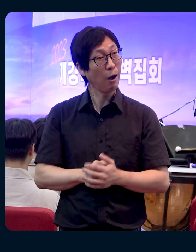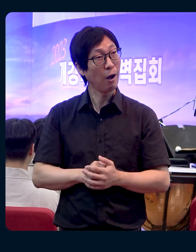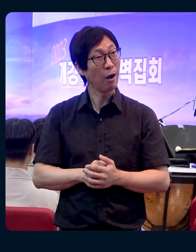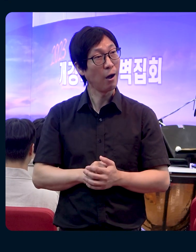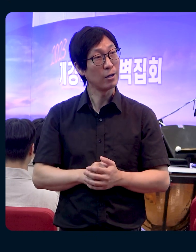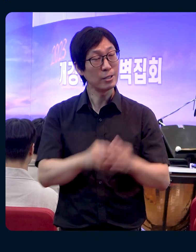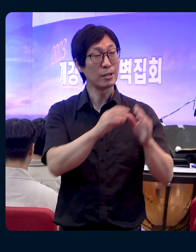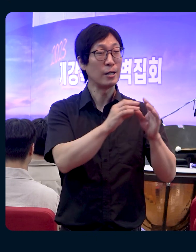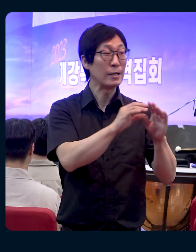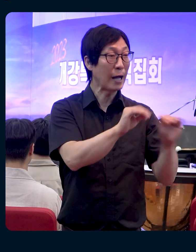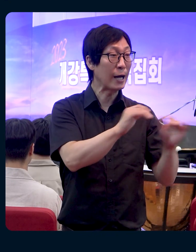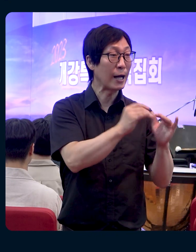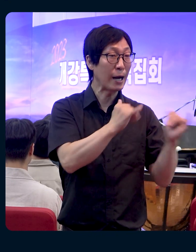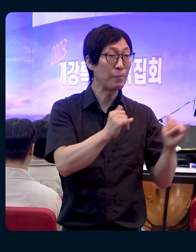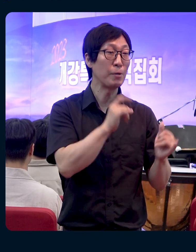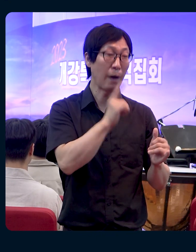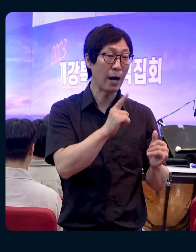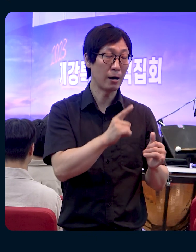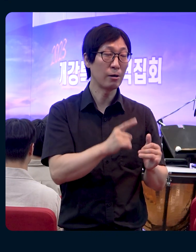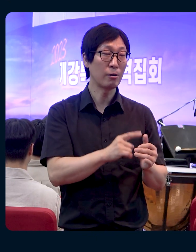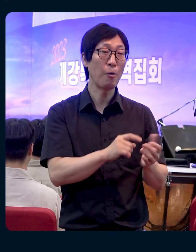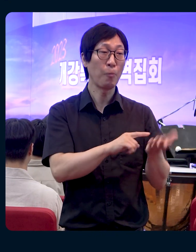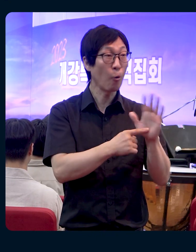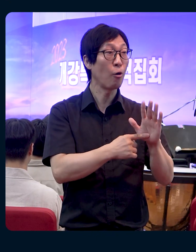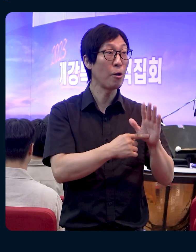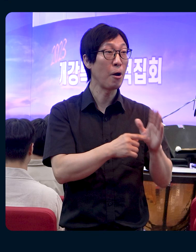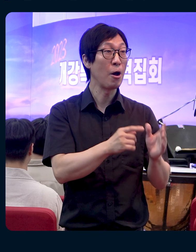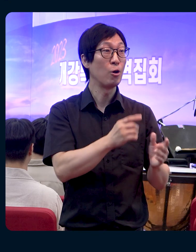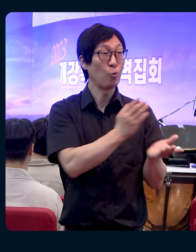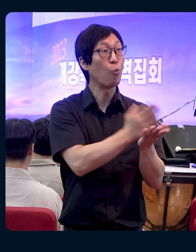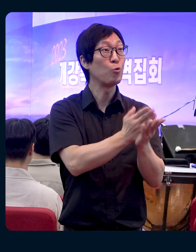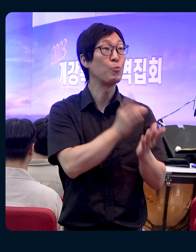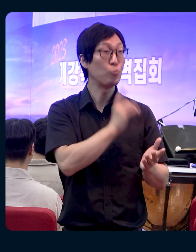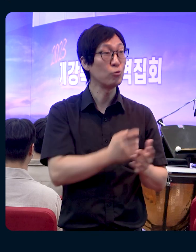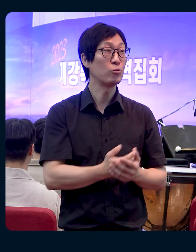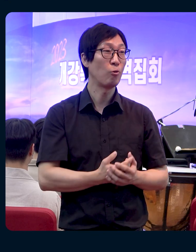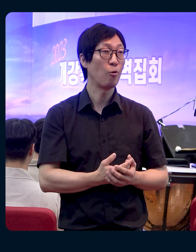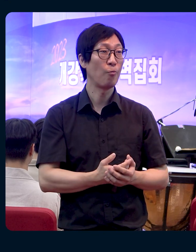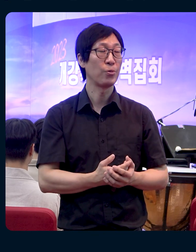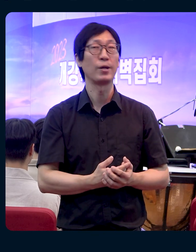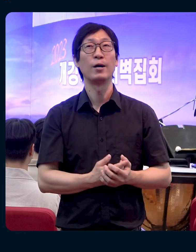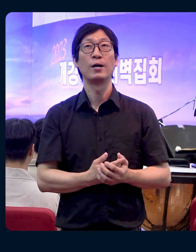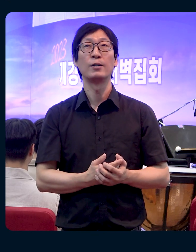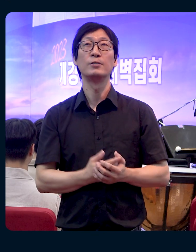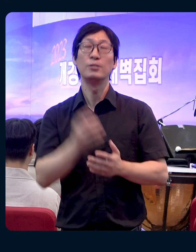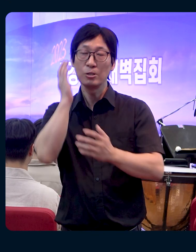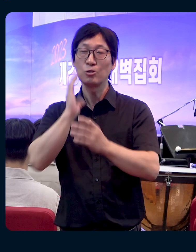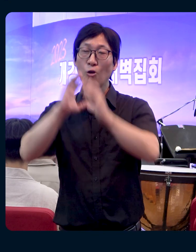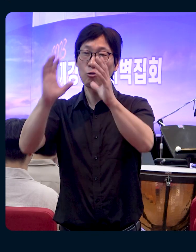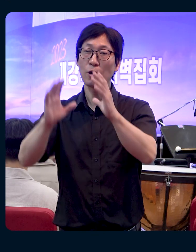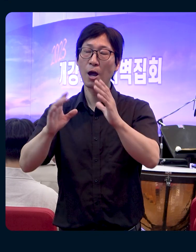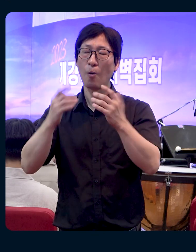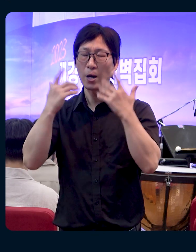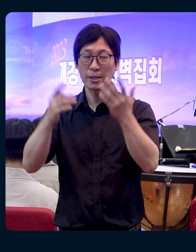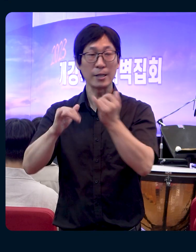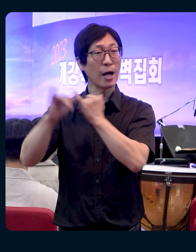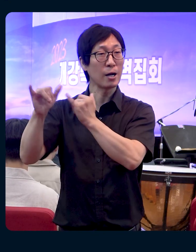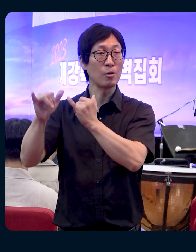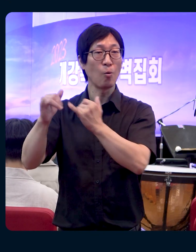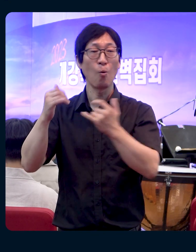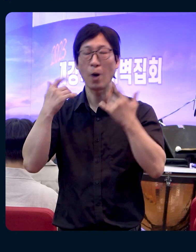언어 중에 제일 좋은 거 쓰려니까 쓰는 거지 그게 진짜여서는 아니죠. 그러니까 사실